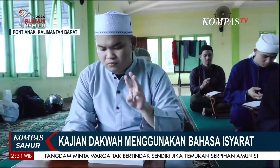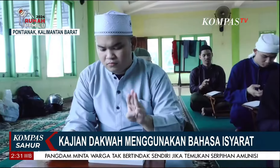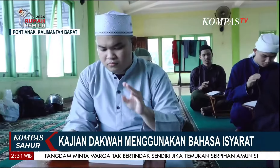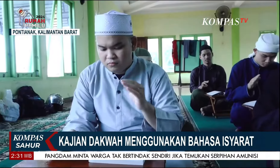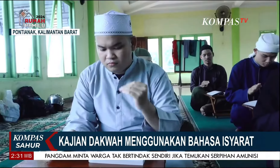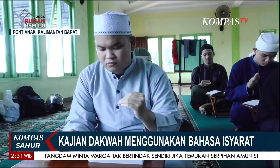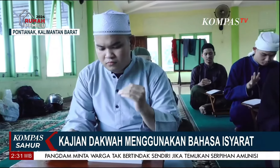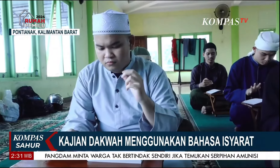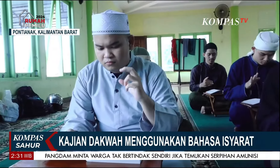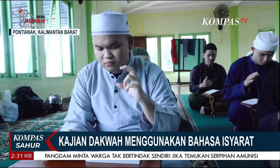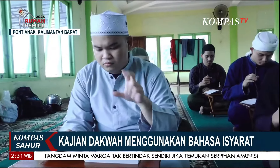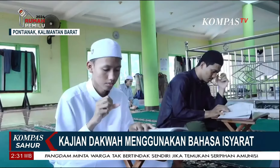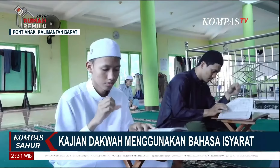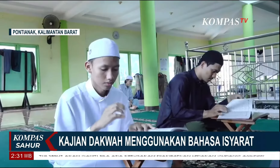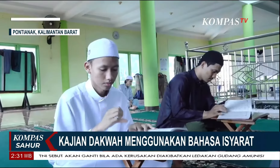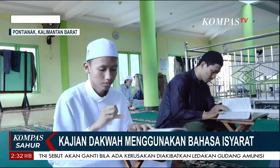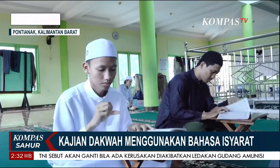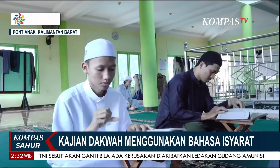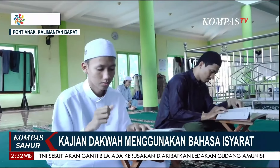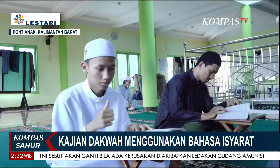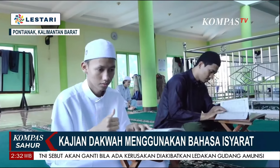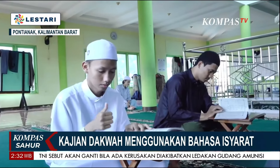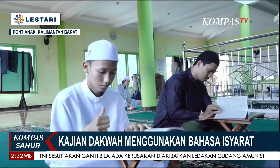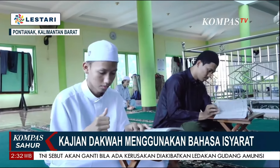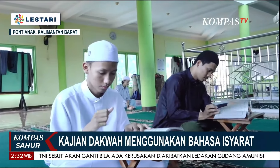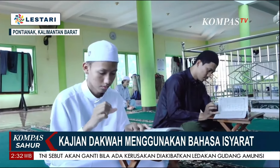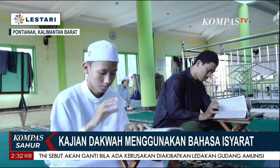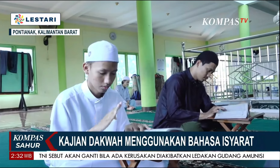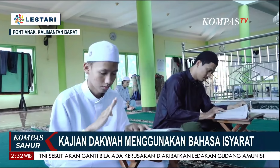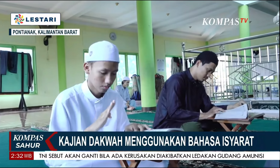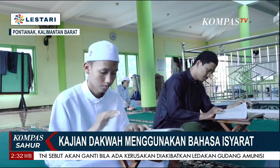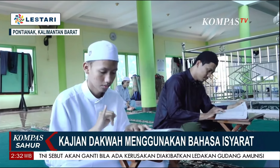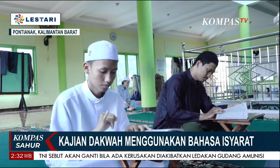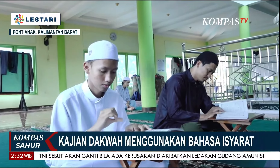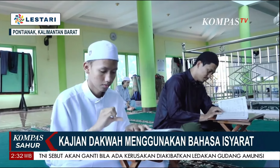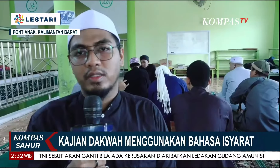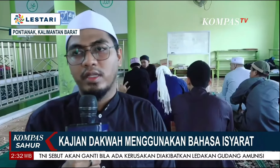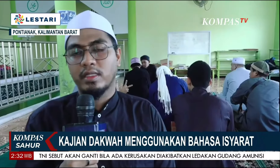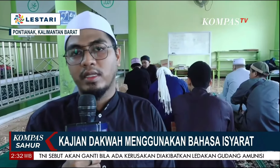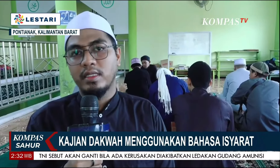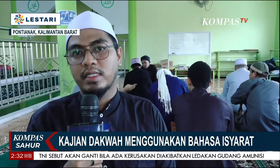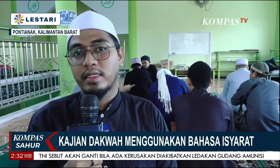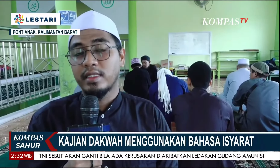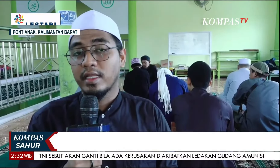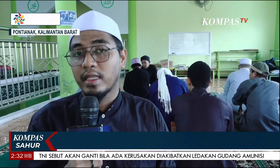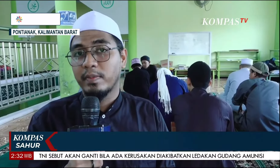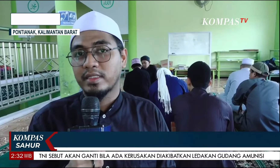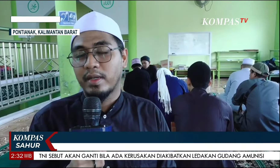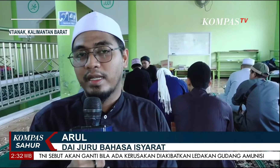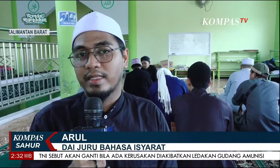menarik yang dialami dalam mengembangkan takwa lewat bahasa isyarat Iya itu pasti karena teman-teman Ti kita ini santri-santri kita yang pertama per